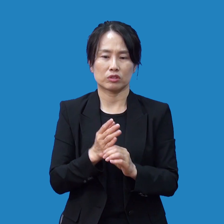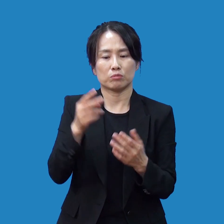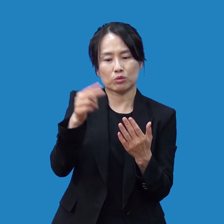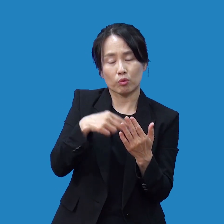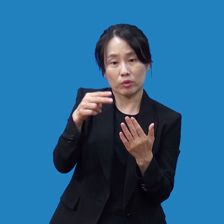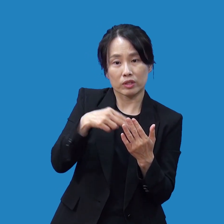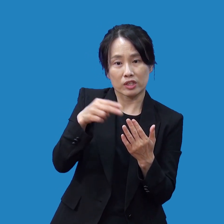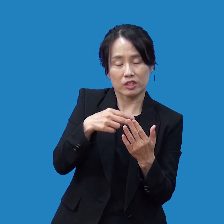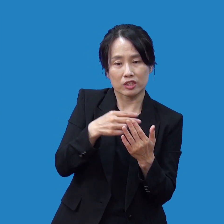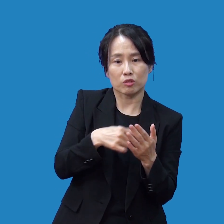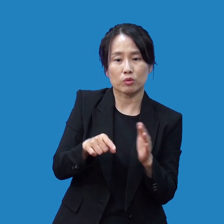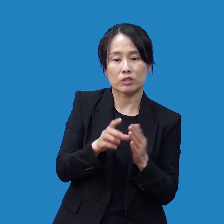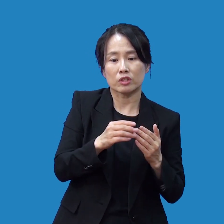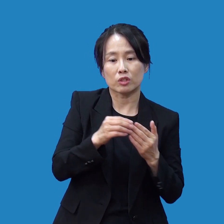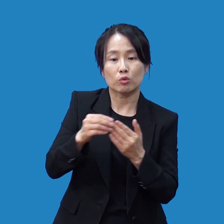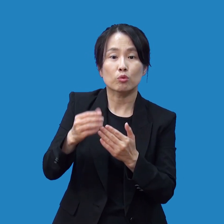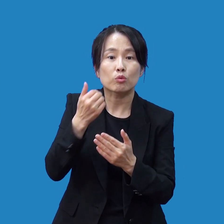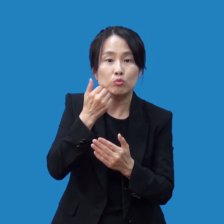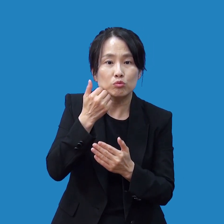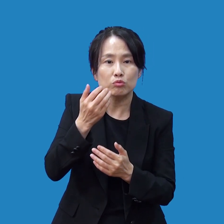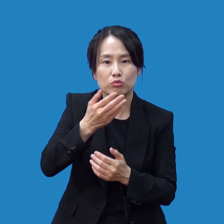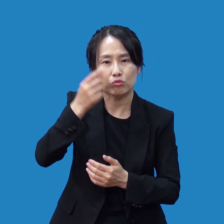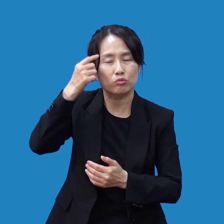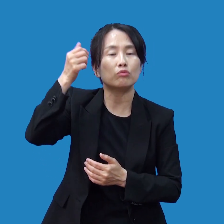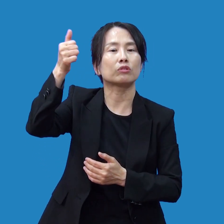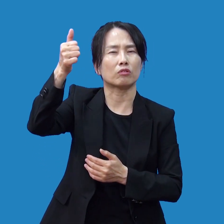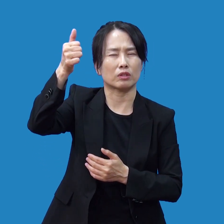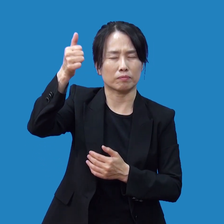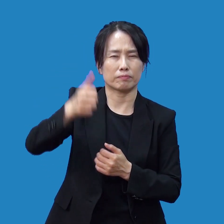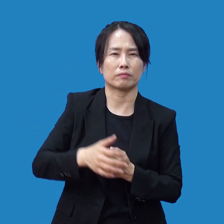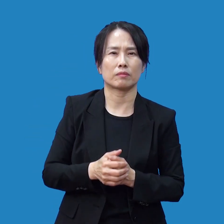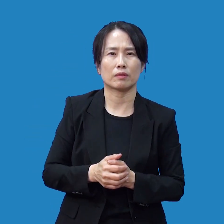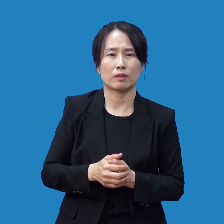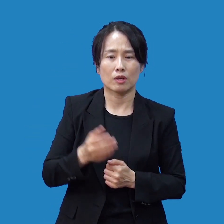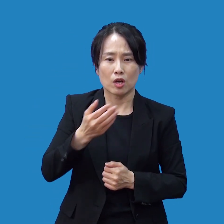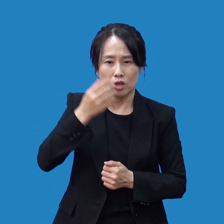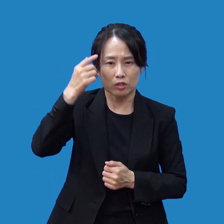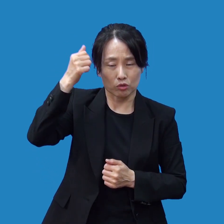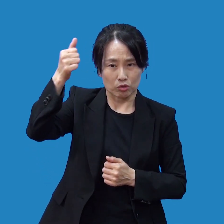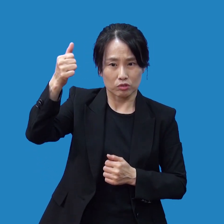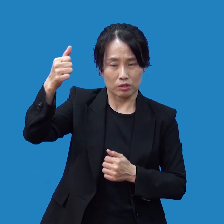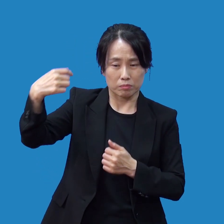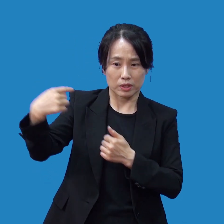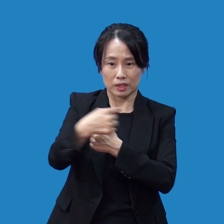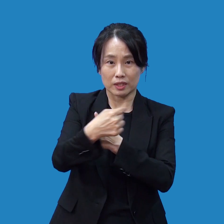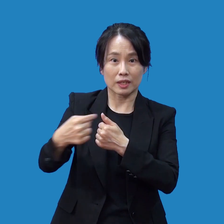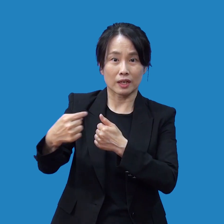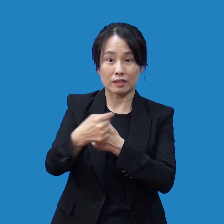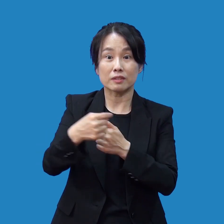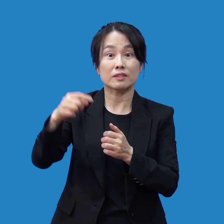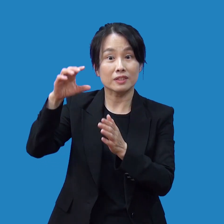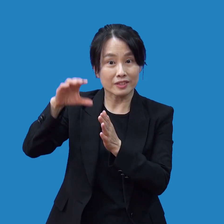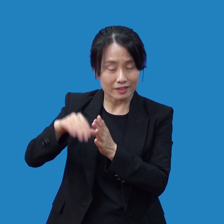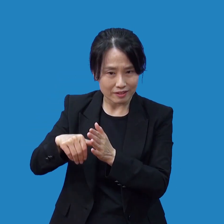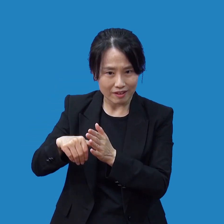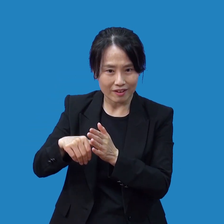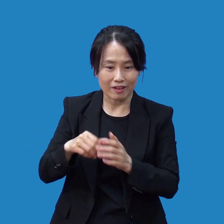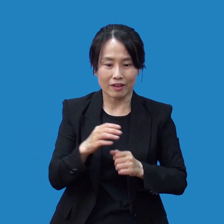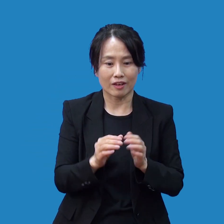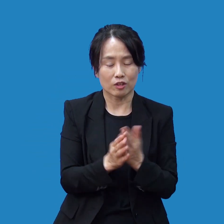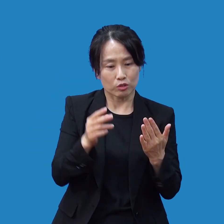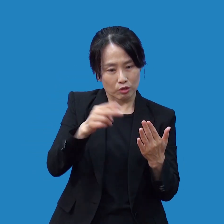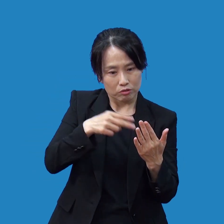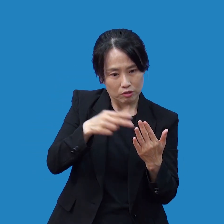인도하여 주십니다. 오늘날 우리는 성령의 조명 아래에서 우리에게 이미 주신 계시의